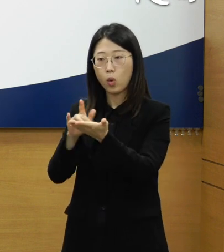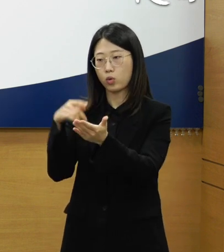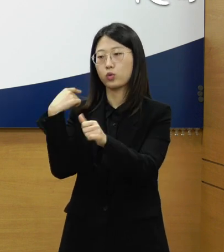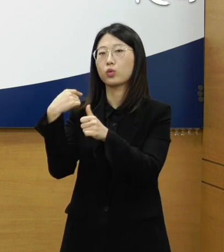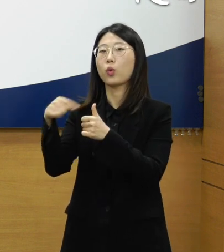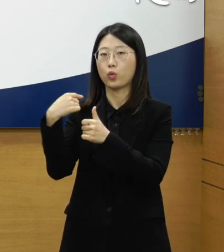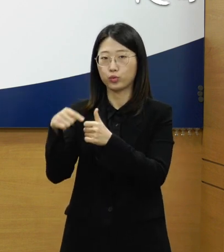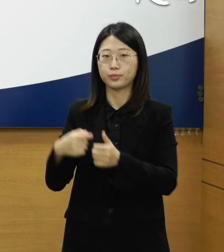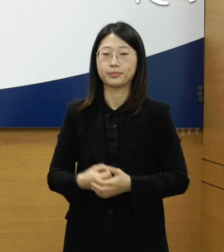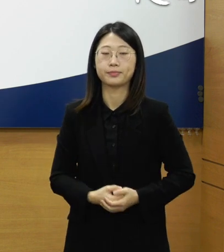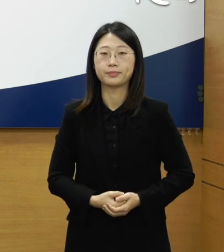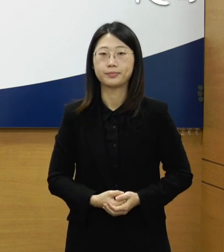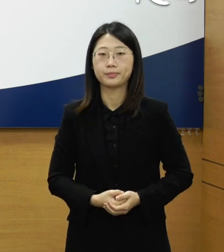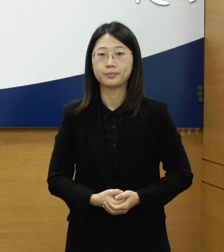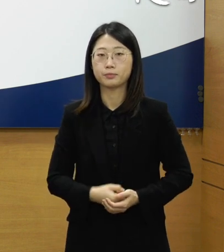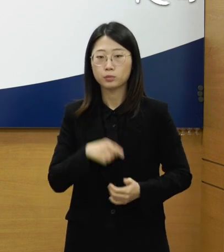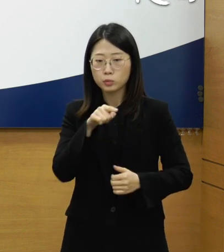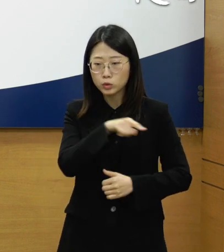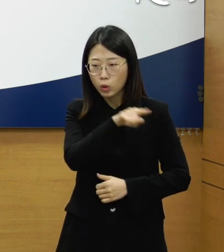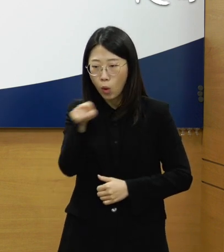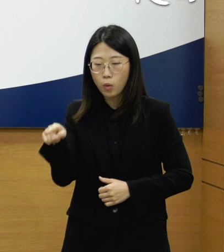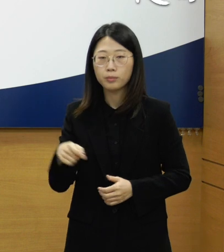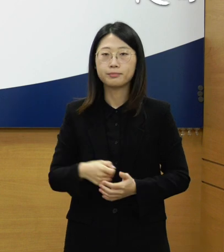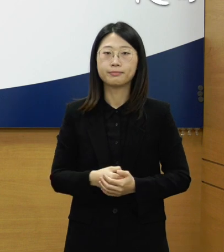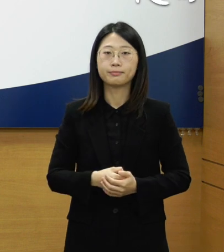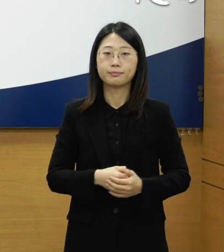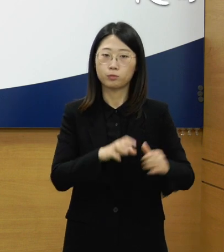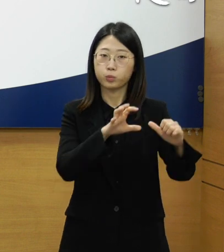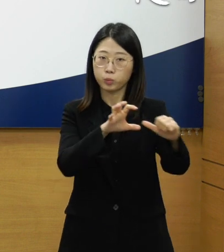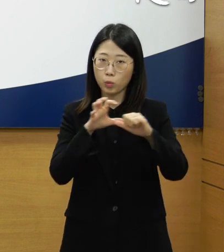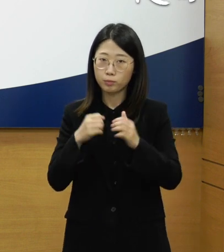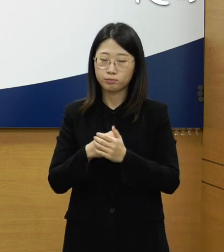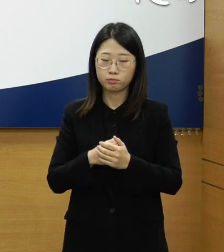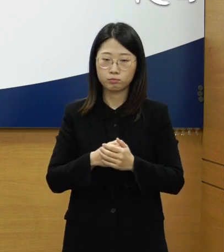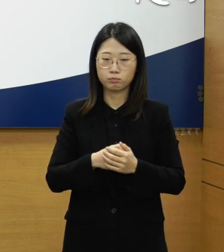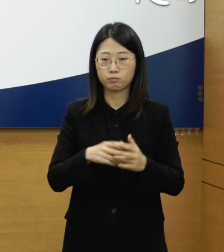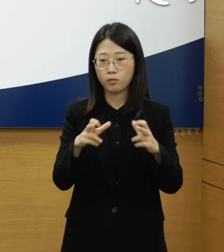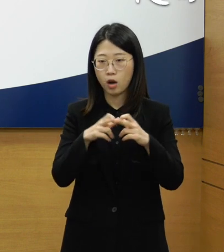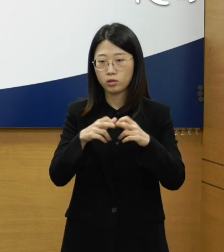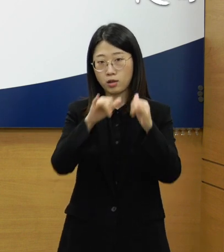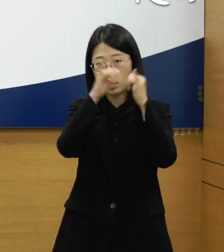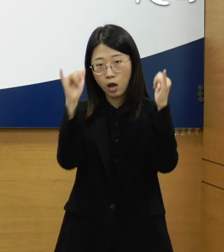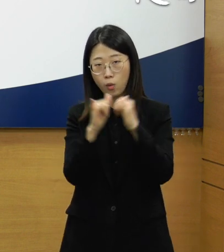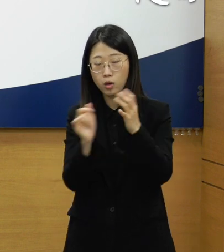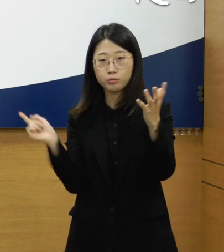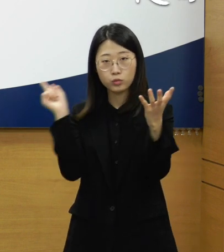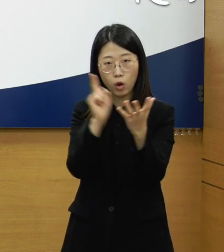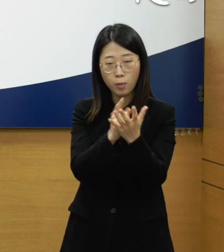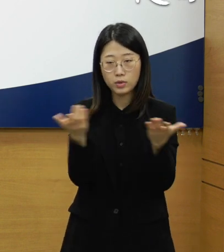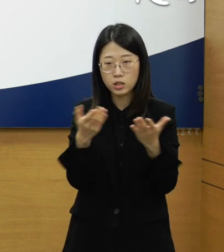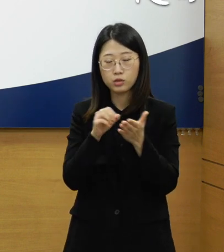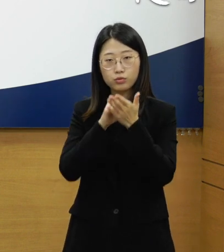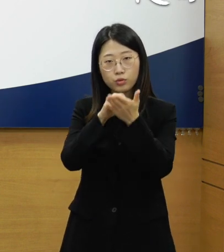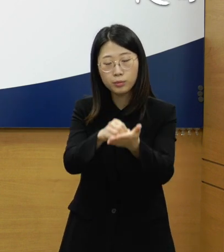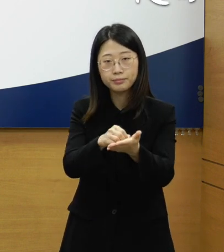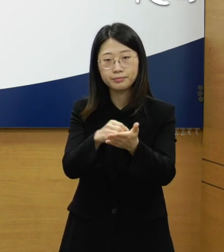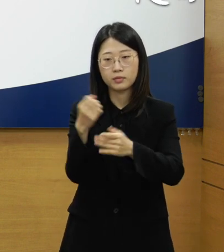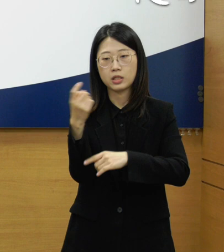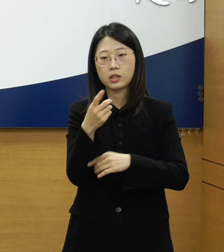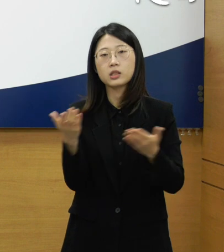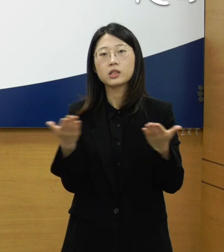교육 등입니다. 이를 통해 장애인의 사회 적응력을 높이고 취업과 직업